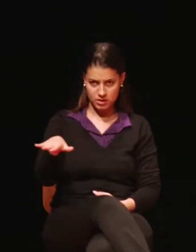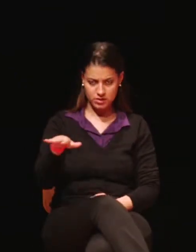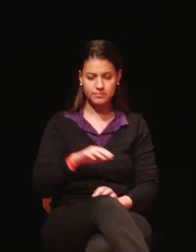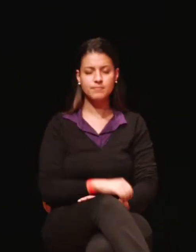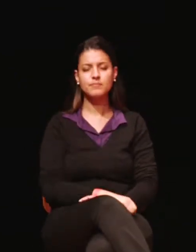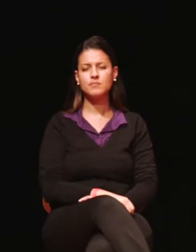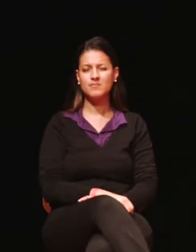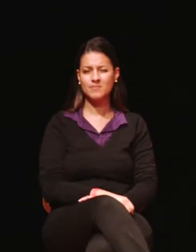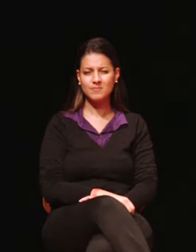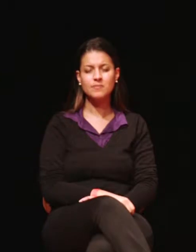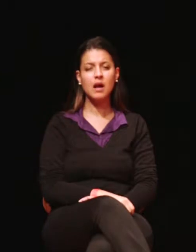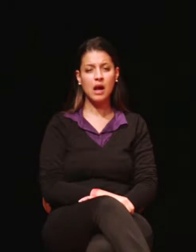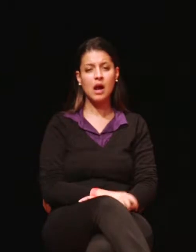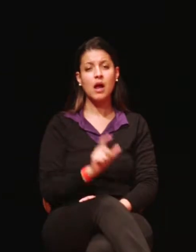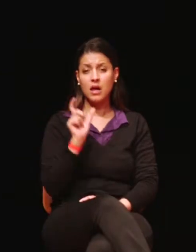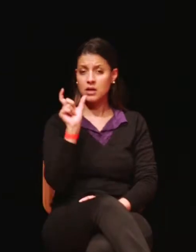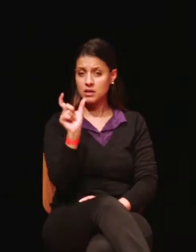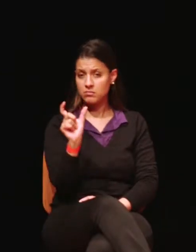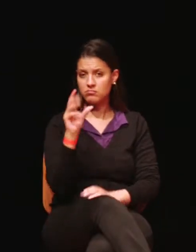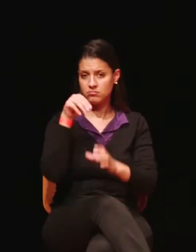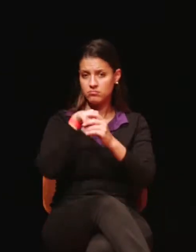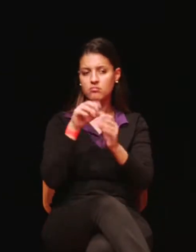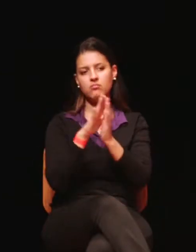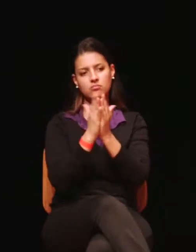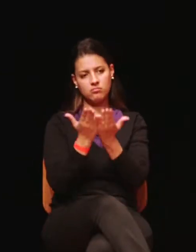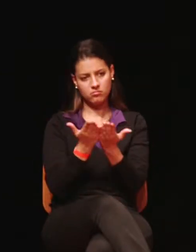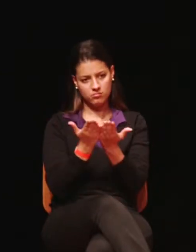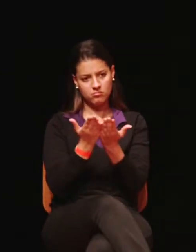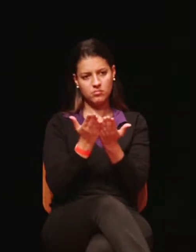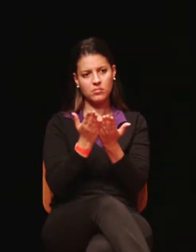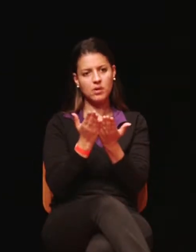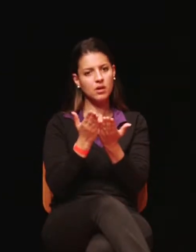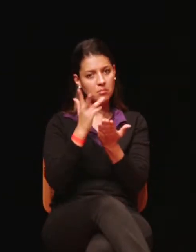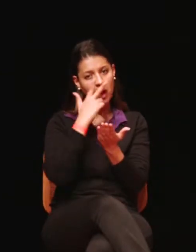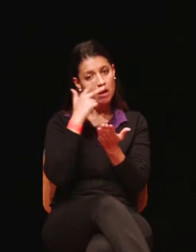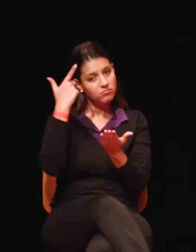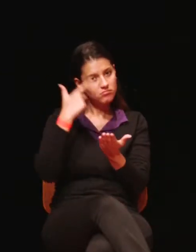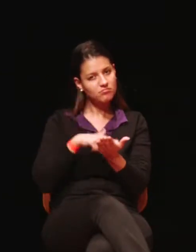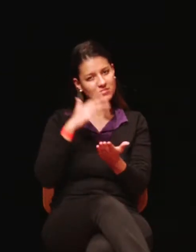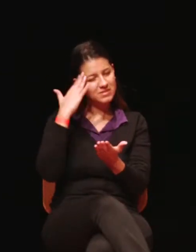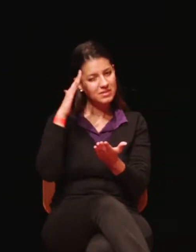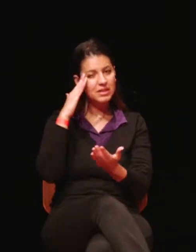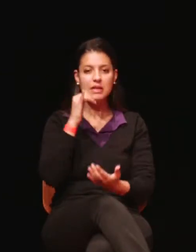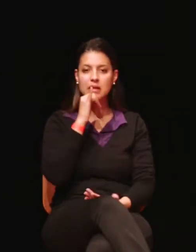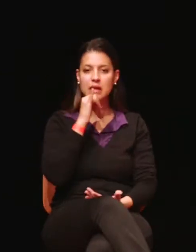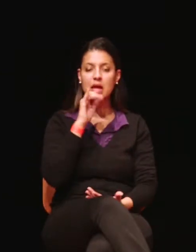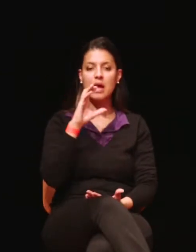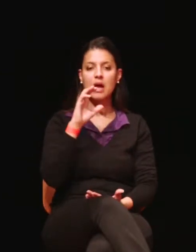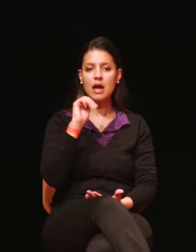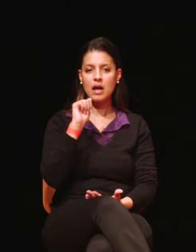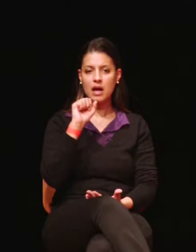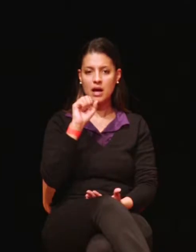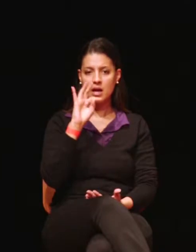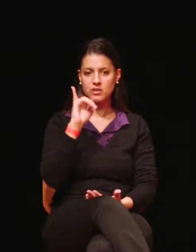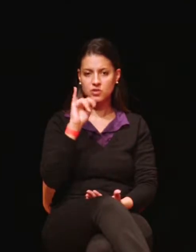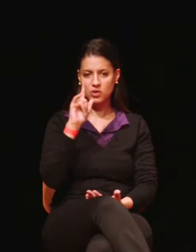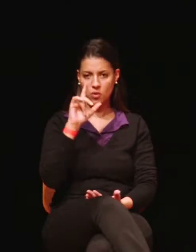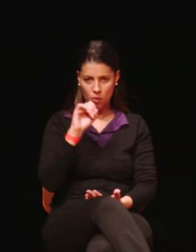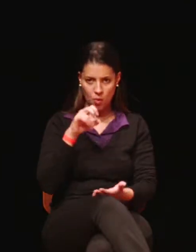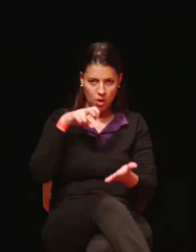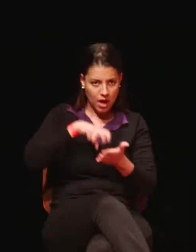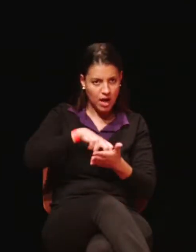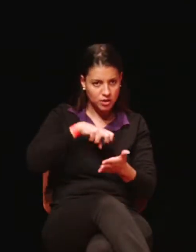dos termos utilizados ao longo do livro reforça essa impressão. O termo castigo, por exemplo, é referido